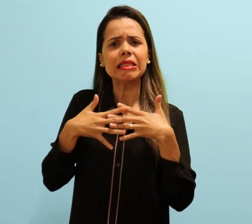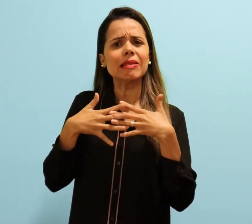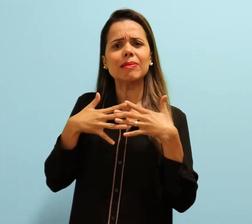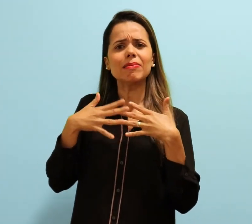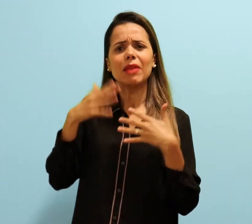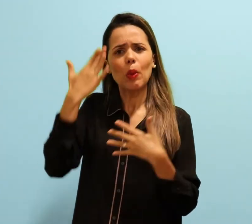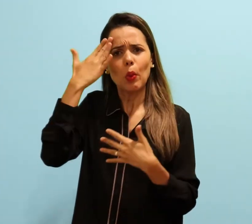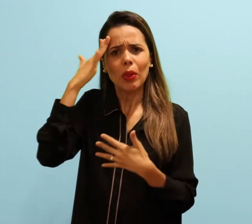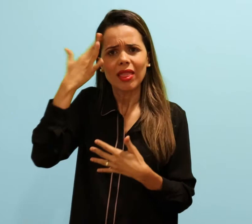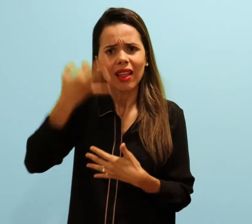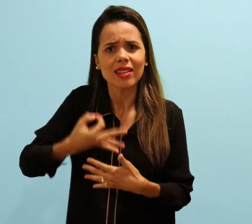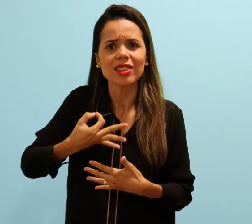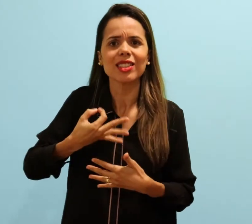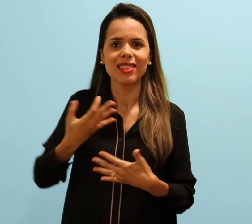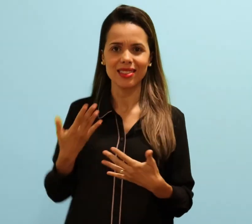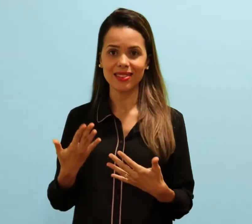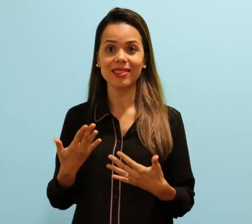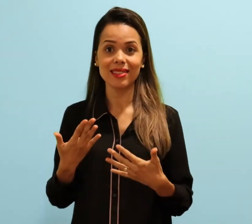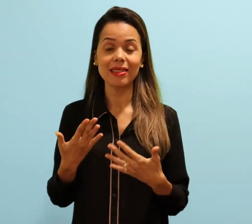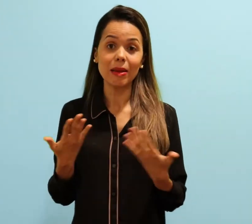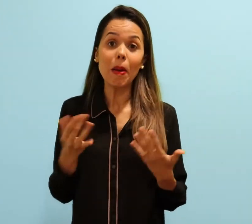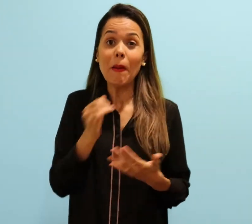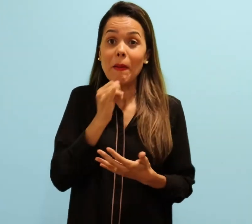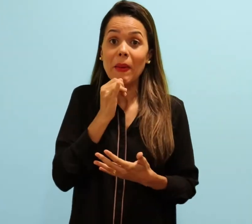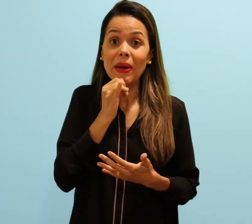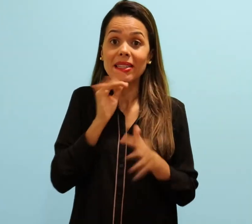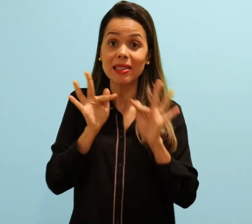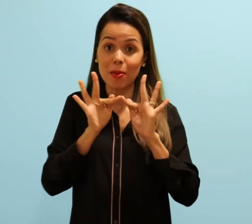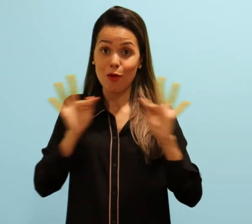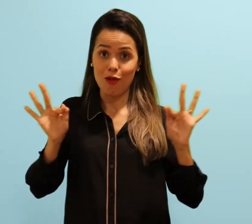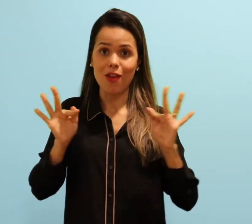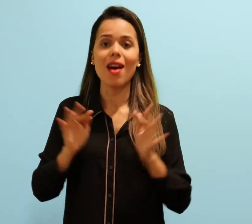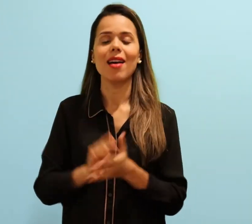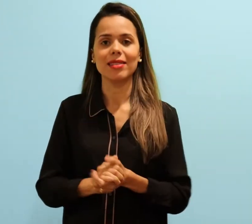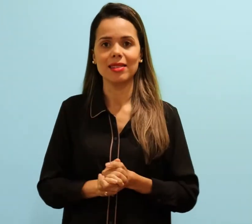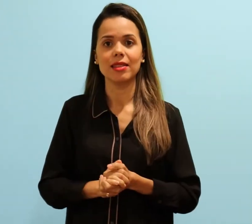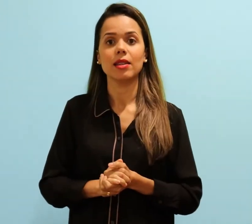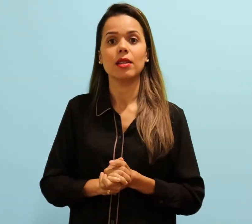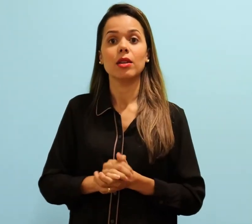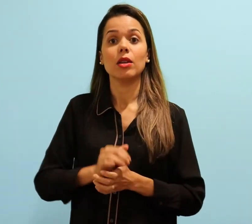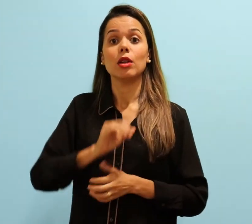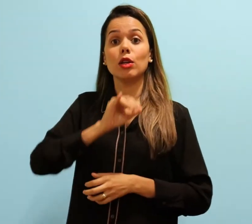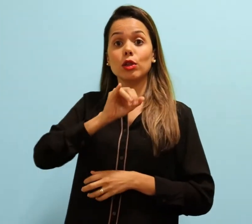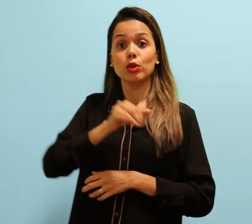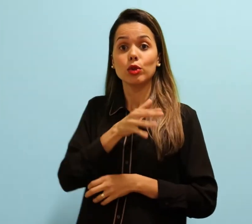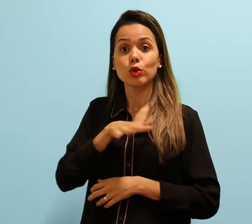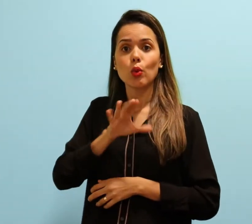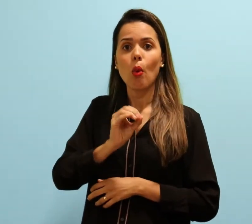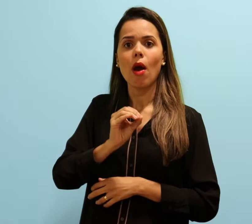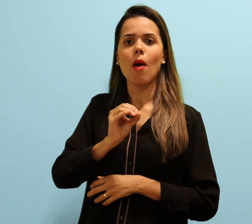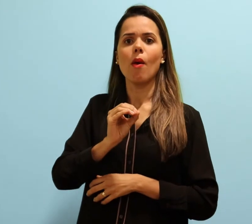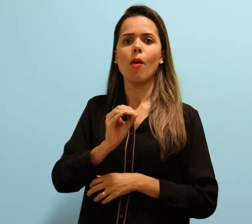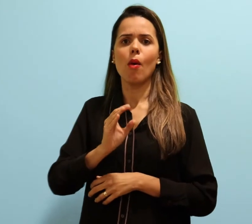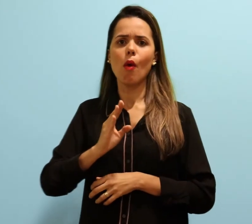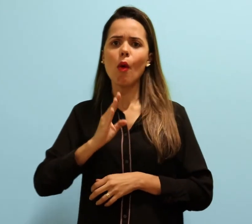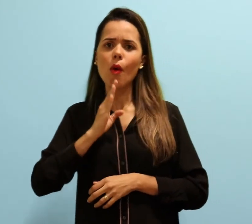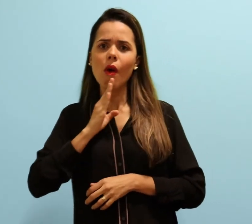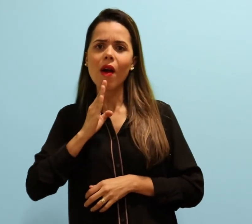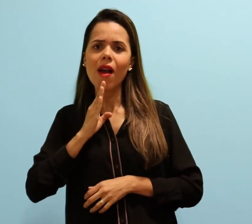sendo compreensível pelos falantes. Então, por exemplo, numa frase como João